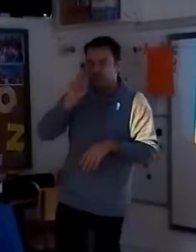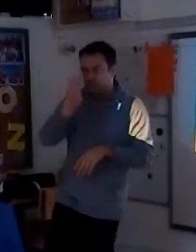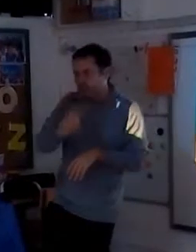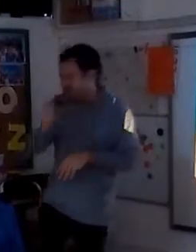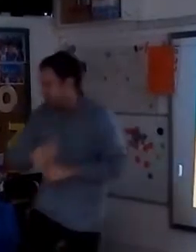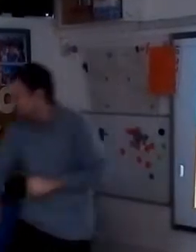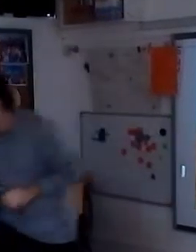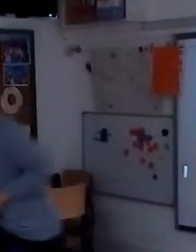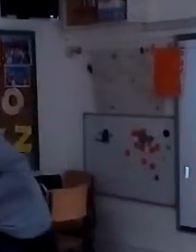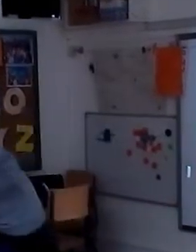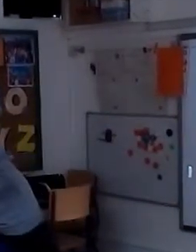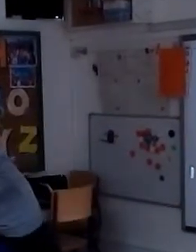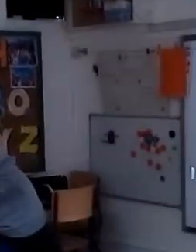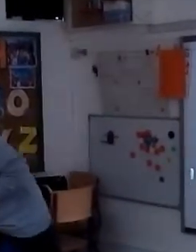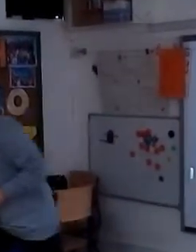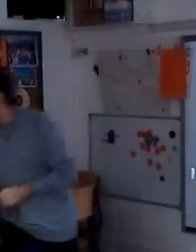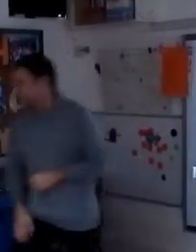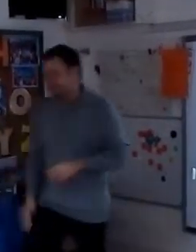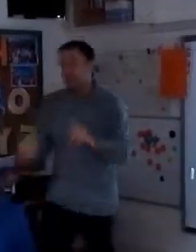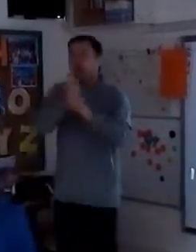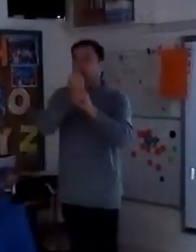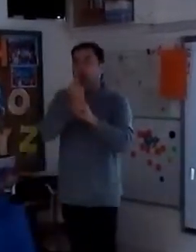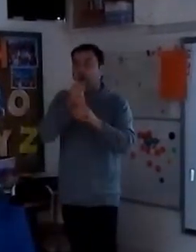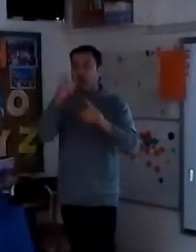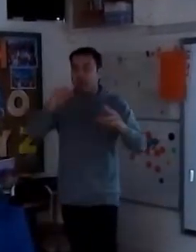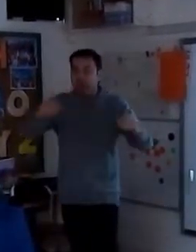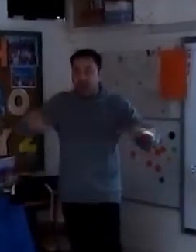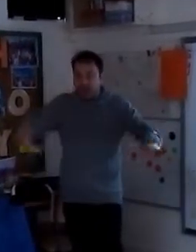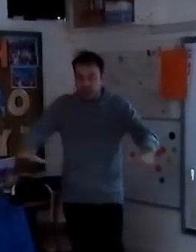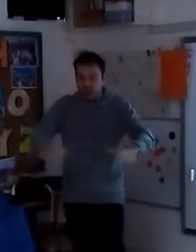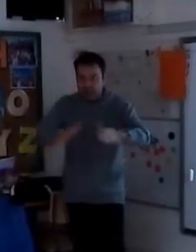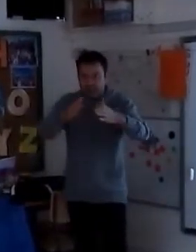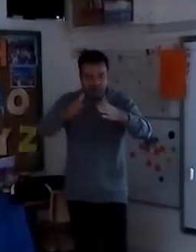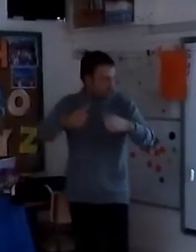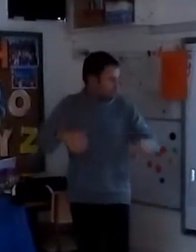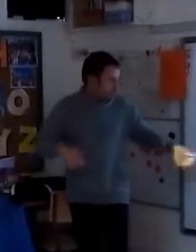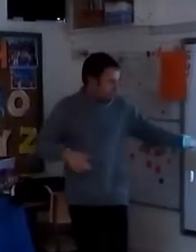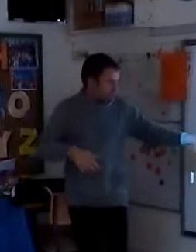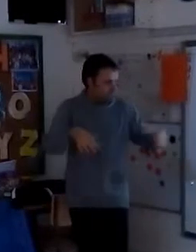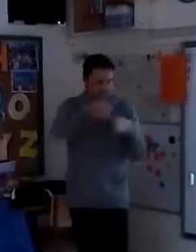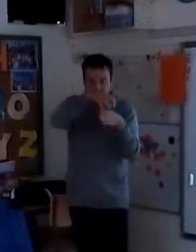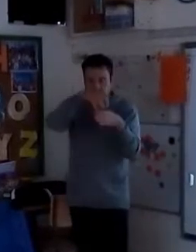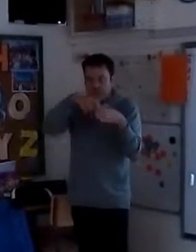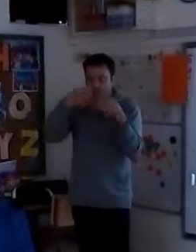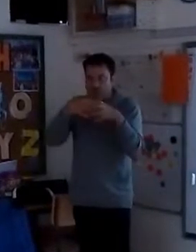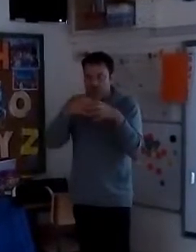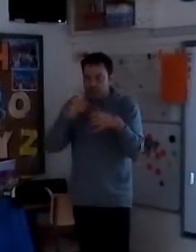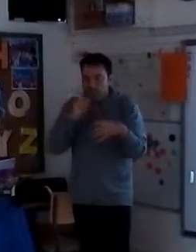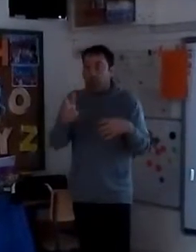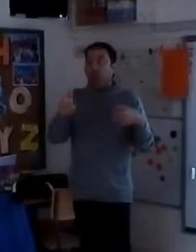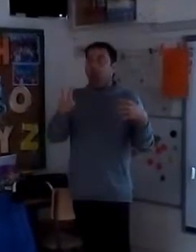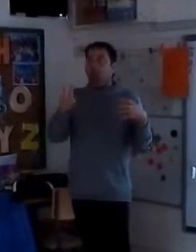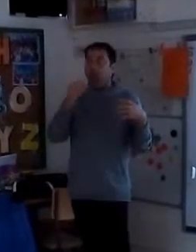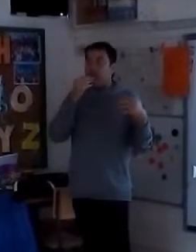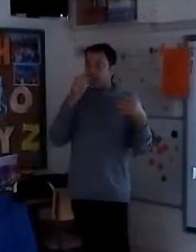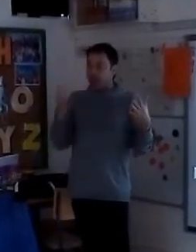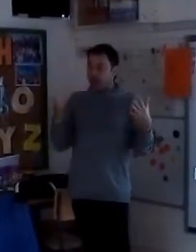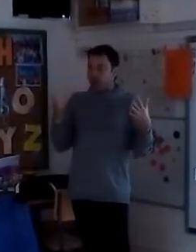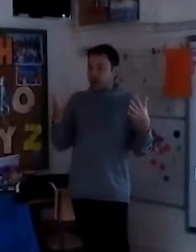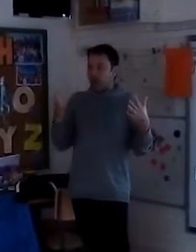andando, caminando, y buscó. Y encontró en una montañita pequeñita, había más huevos. ¡Ay,